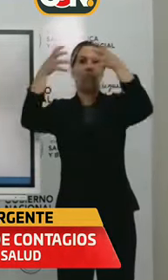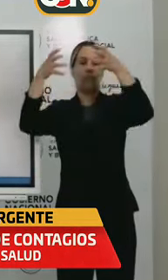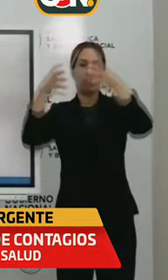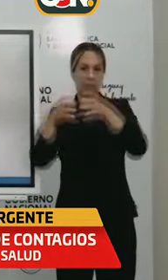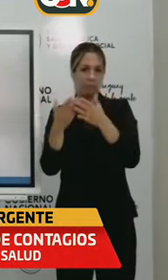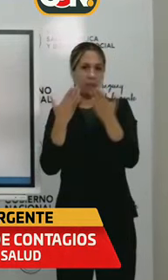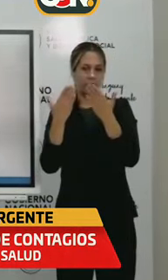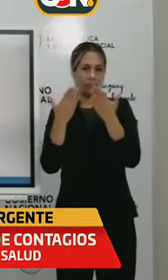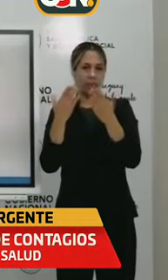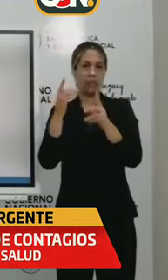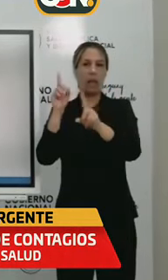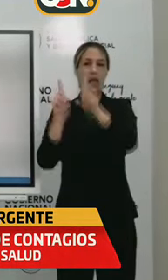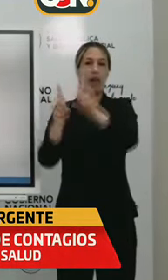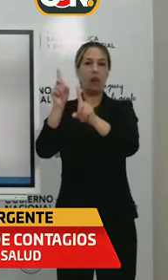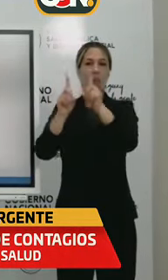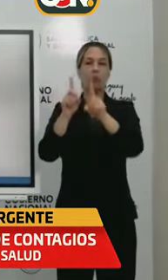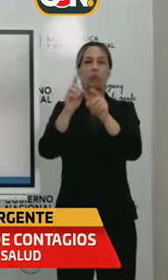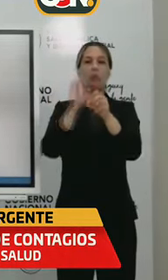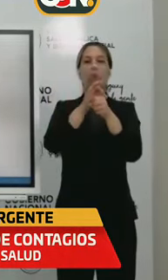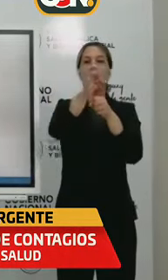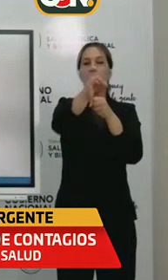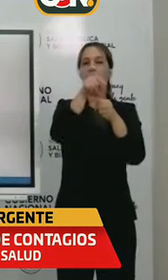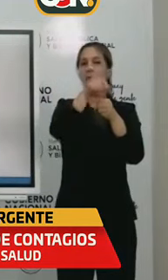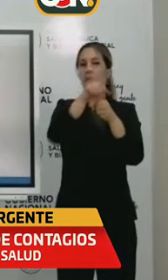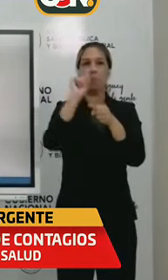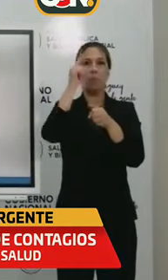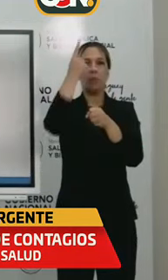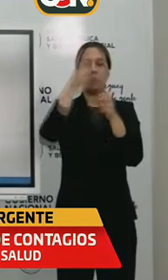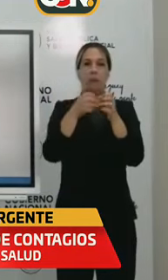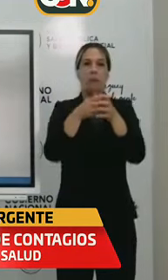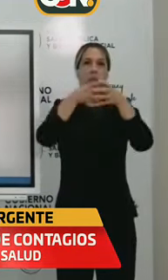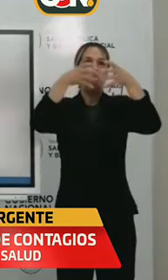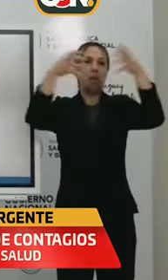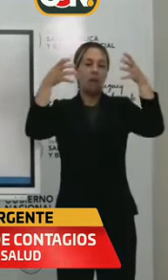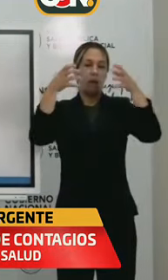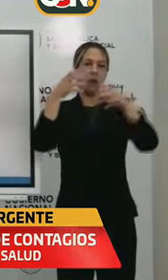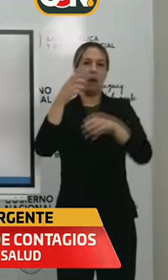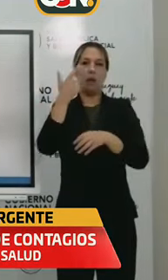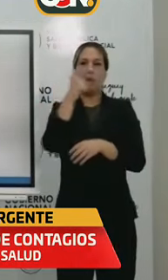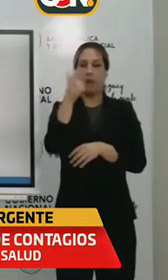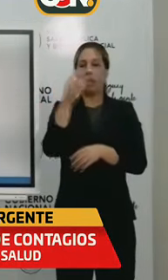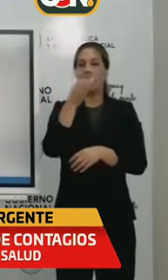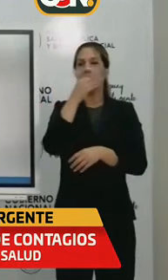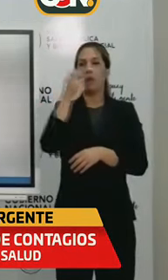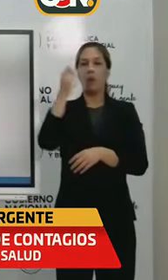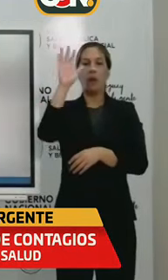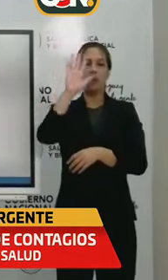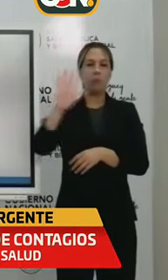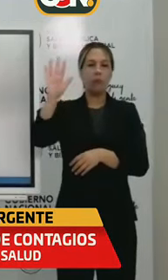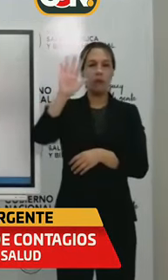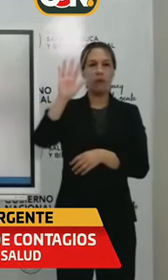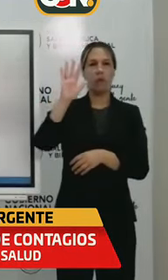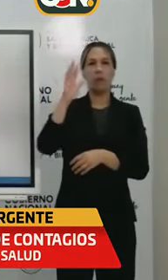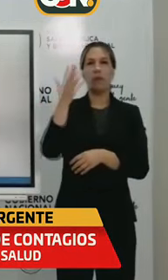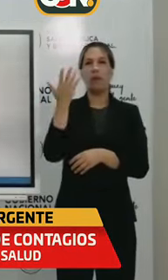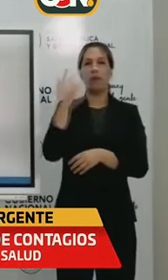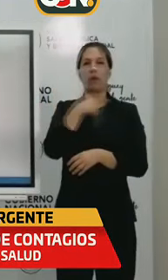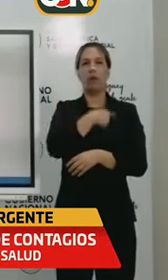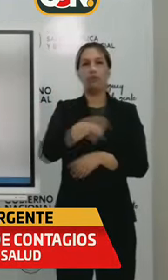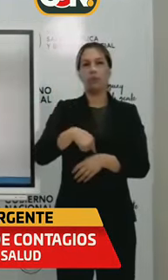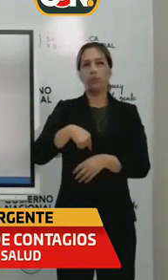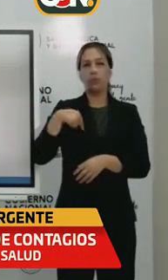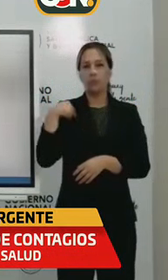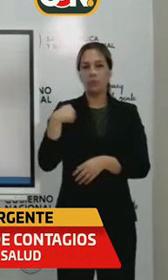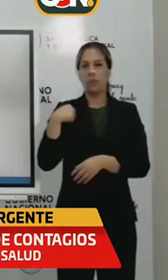que algunos están haciendo su primera ola. Los que tuvieron esa primera ola así muy marcada, como Alto Paraná, como Concepción,